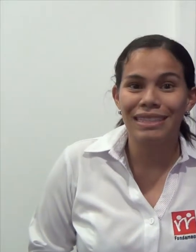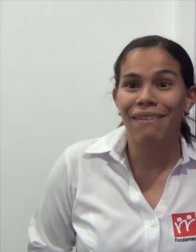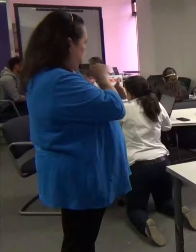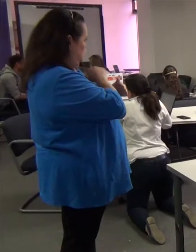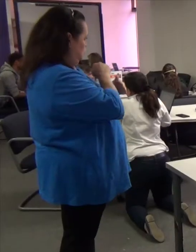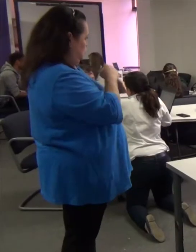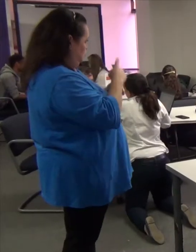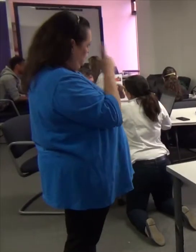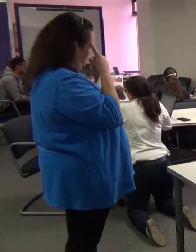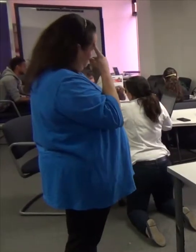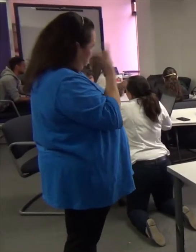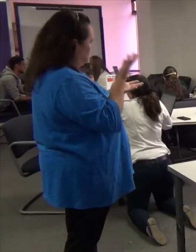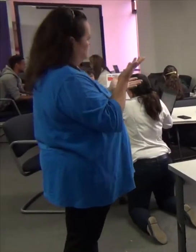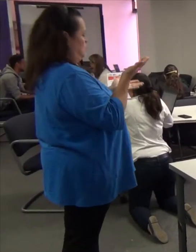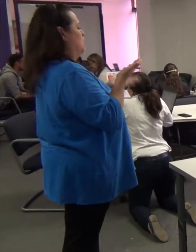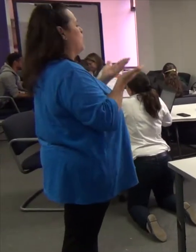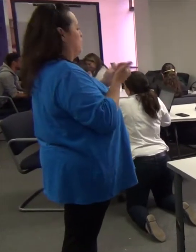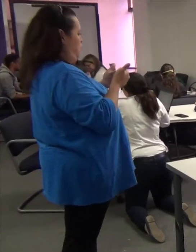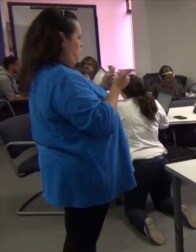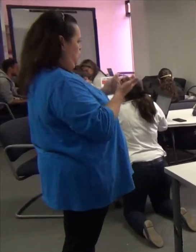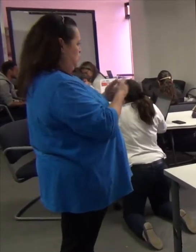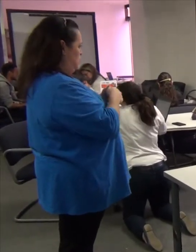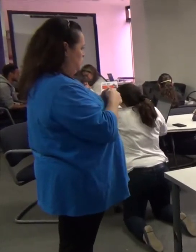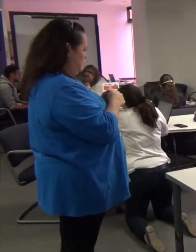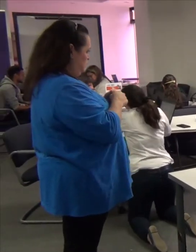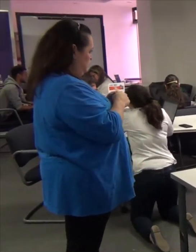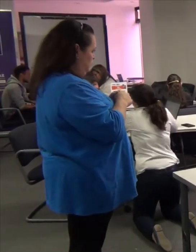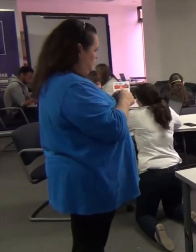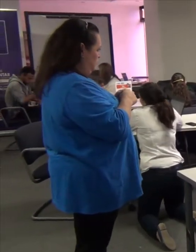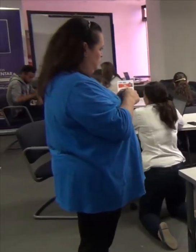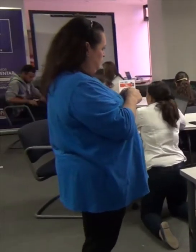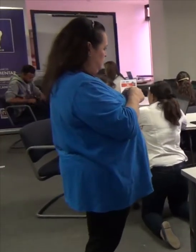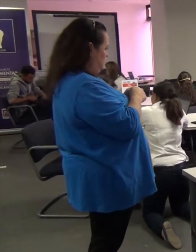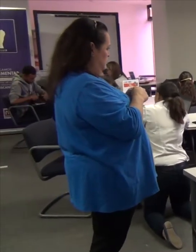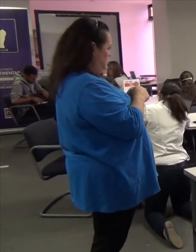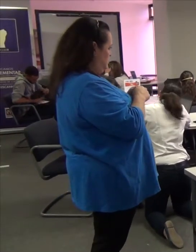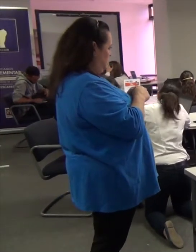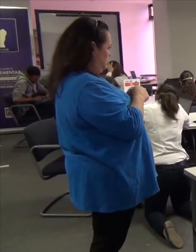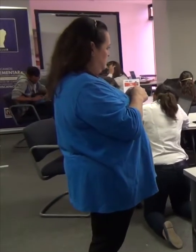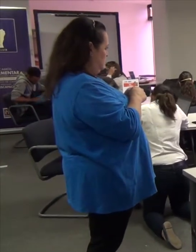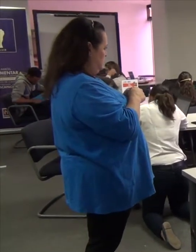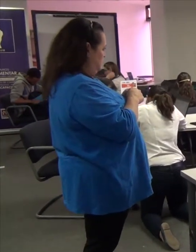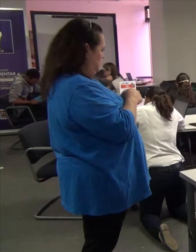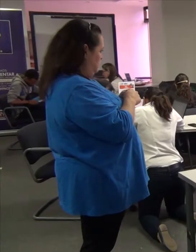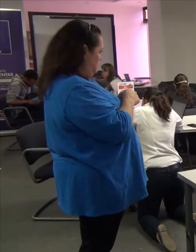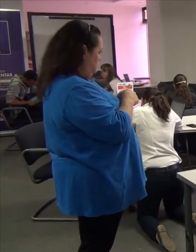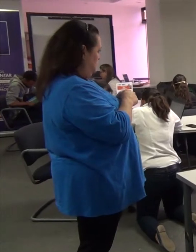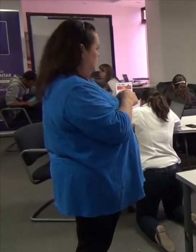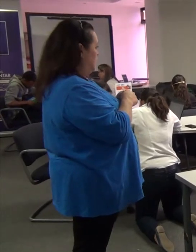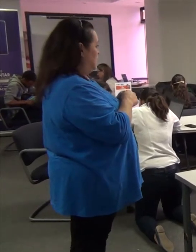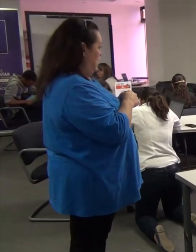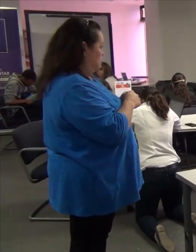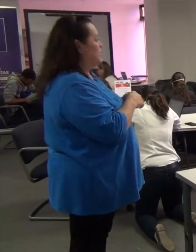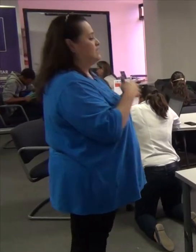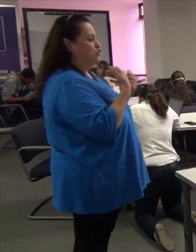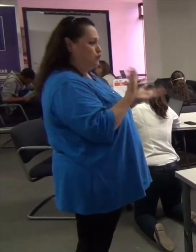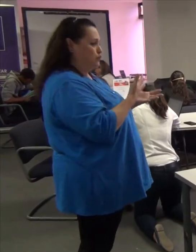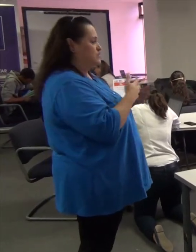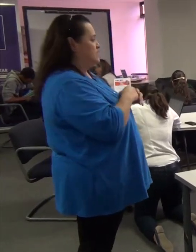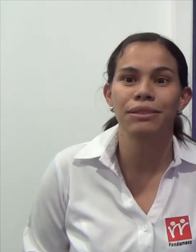Saber lesco es importante, obviamente nos facilita la comunicación. Sin embargo, si no lo sabemos, buscar formas alternativas, no